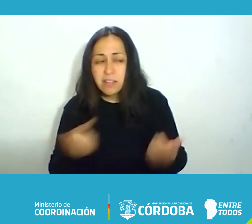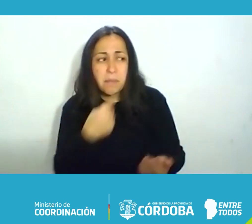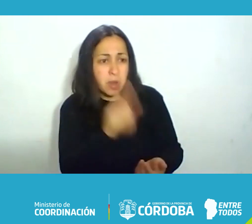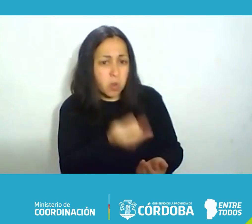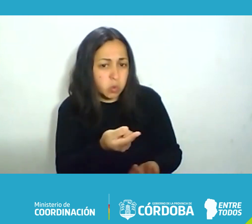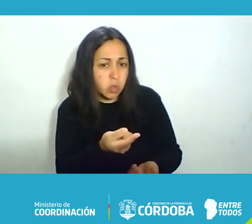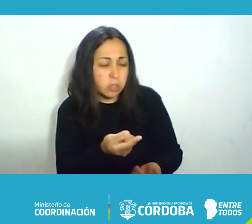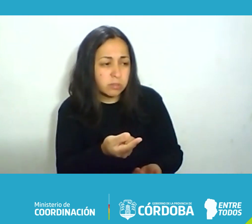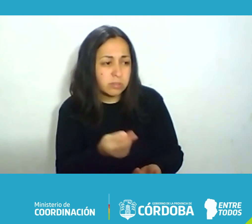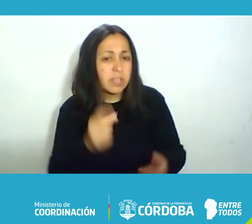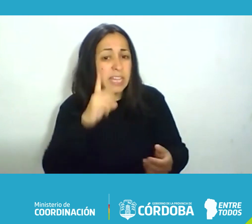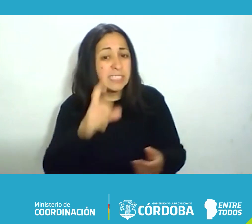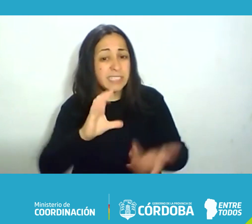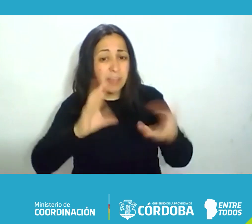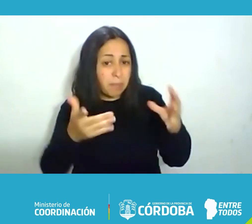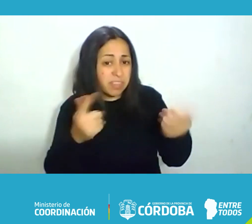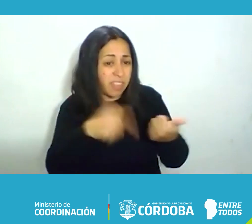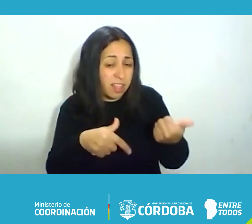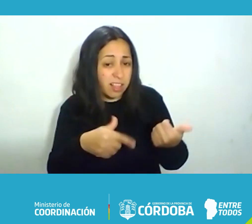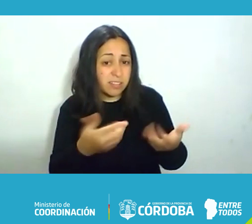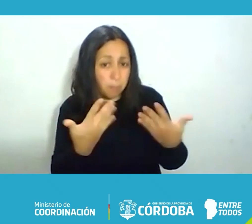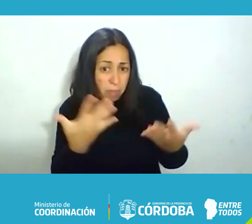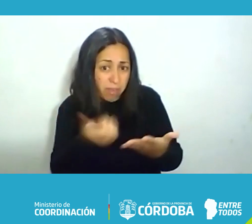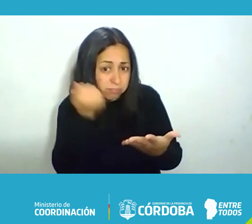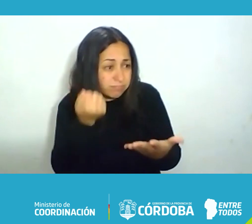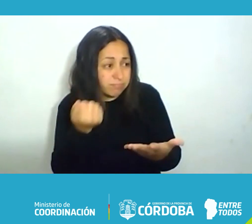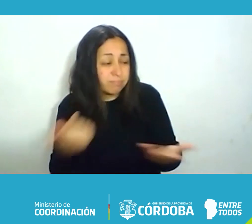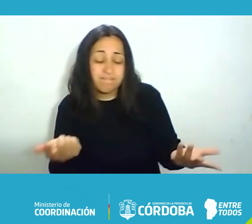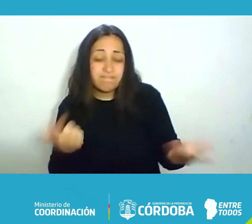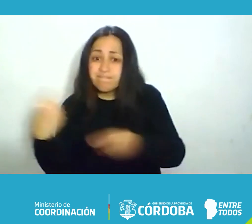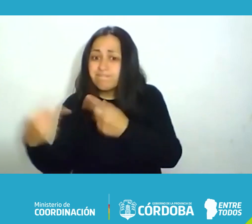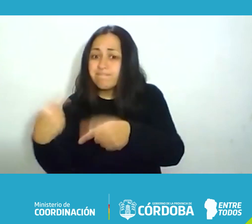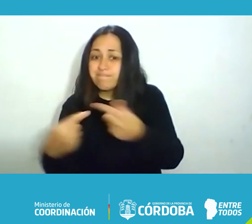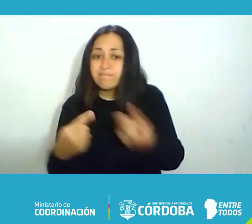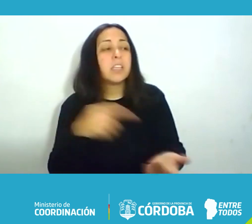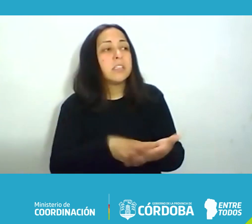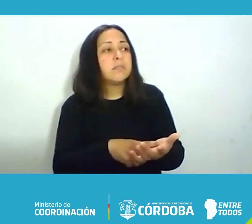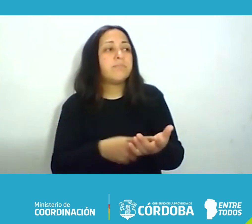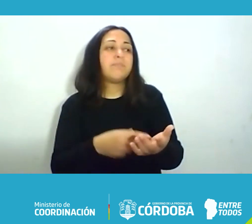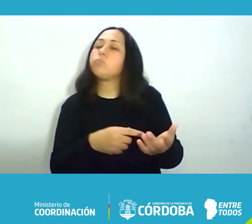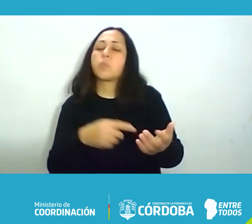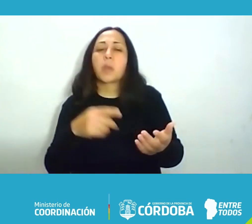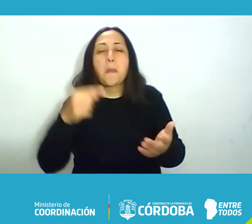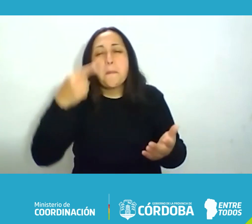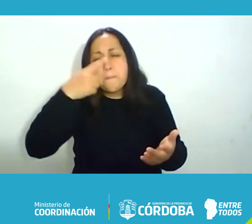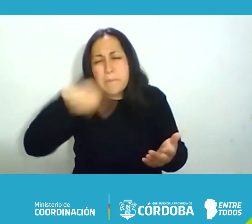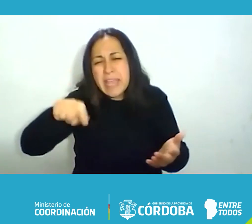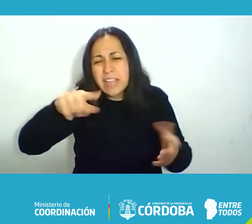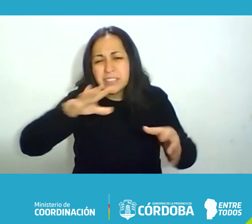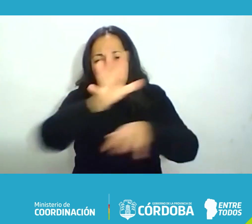se pregunta a sí misma si se consigue licencia ambiental con todos estos eventos que están teniendo. Sigue manifestando que se quemaron miles de